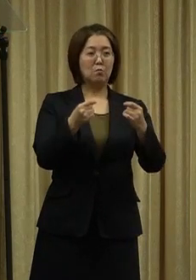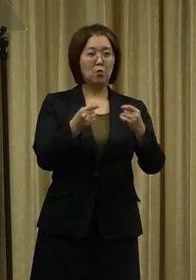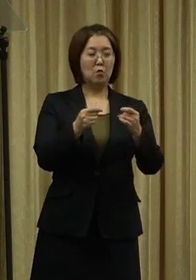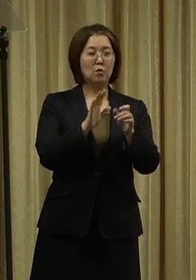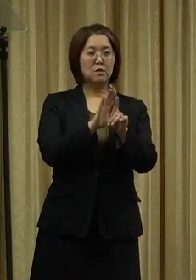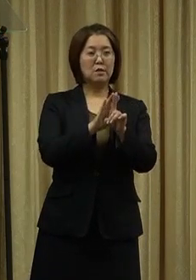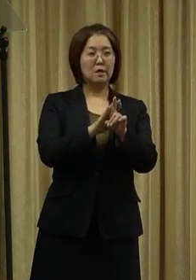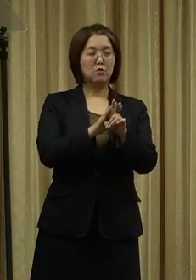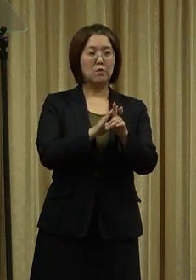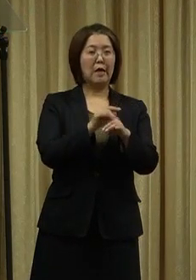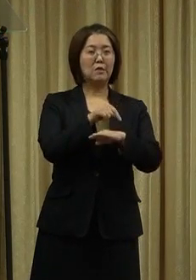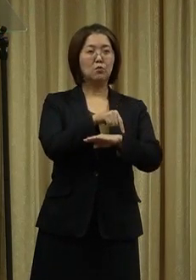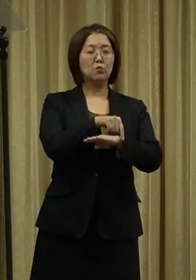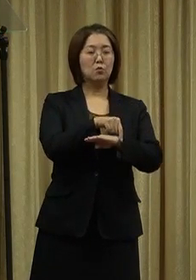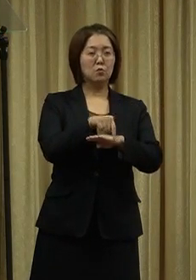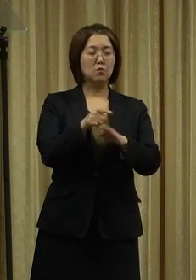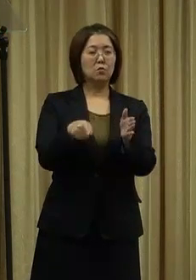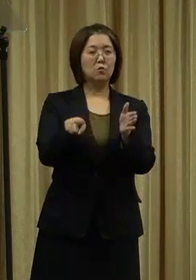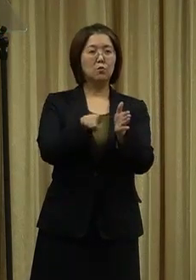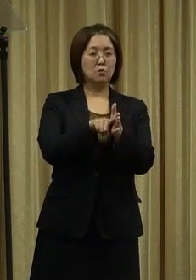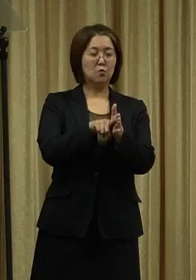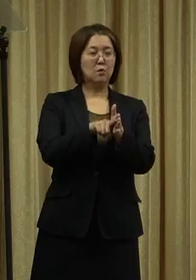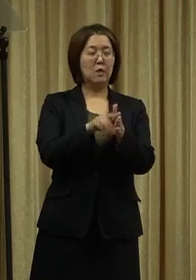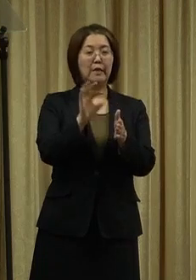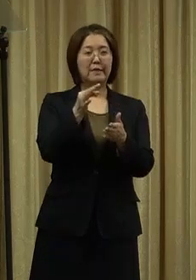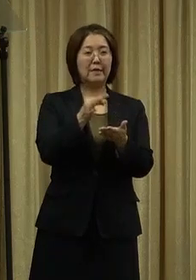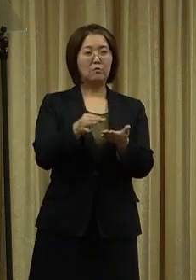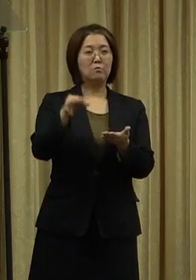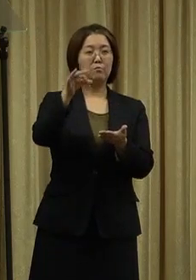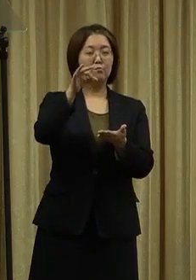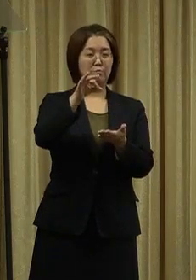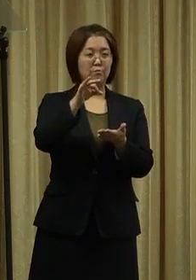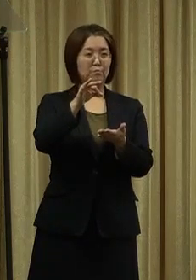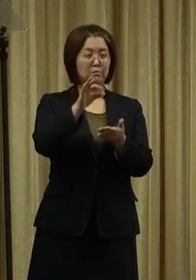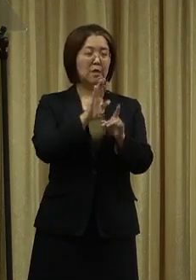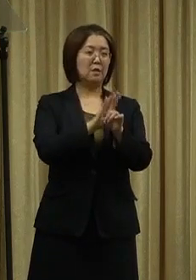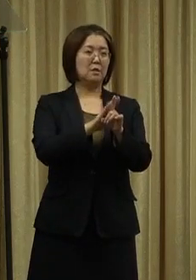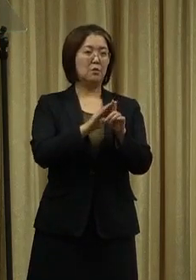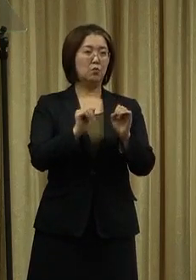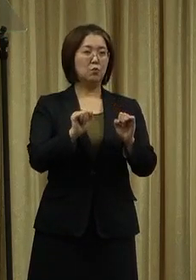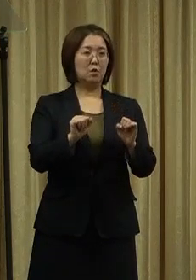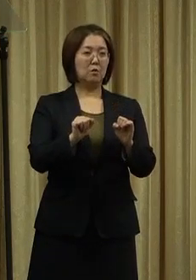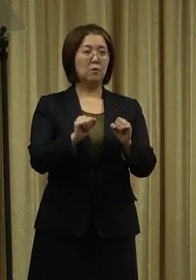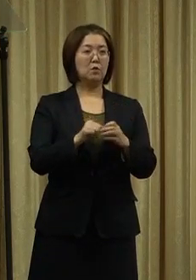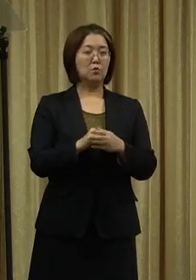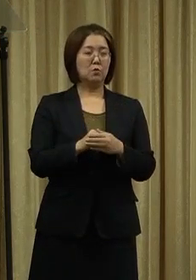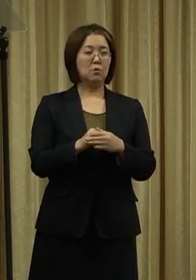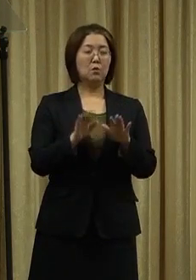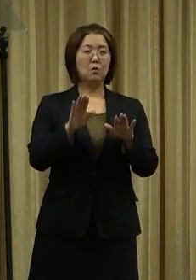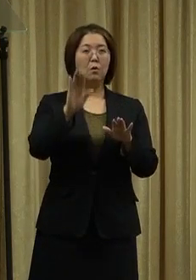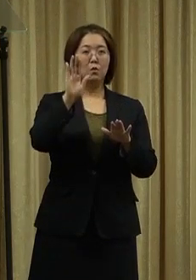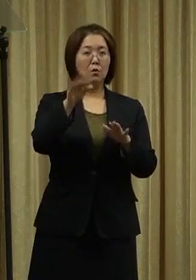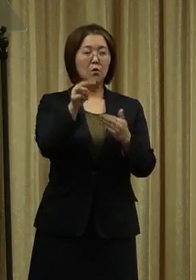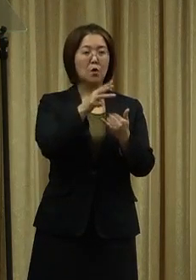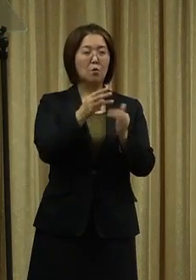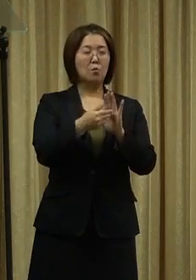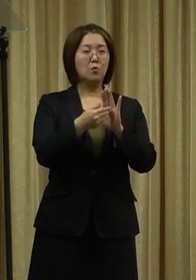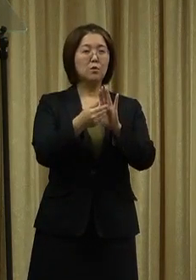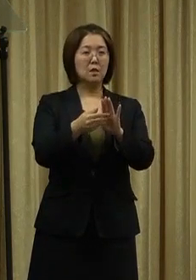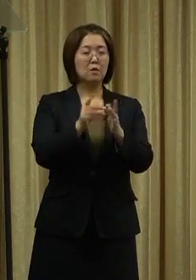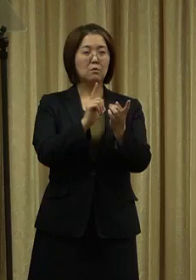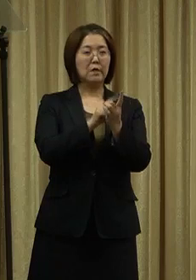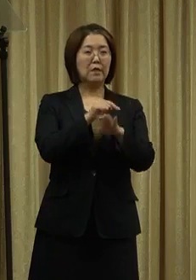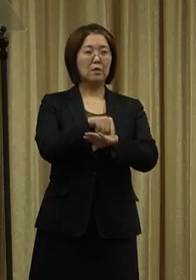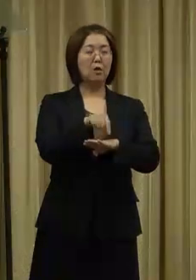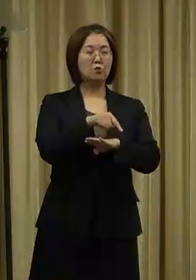加するとともに、金額も倍増して支援をいたします。さらに今後の防災減災対策として